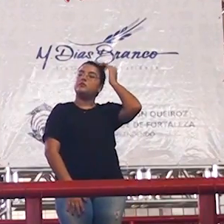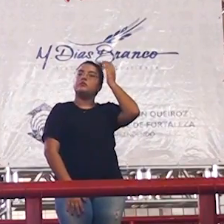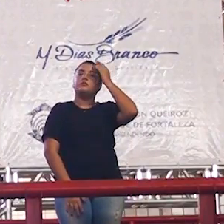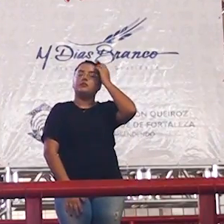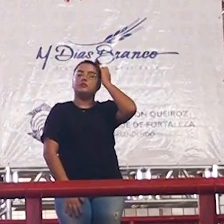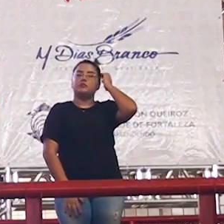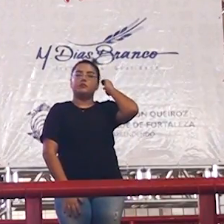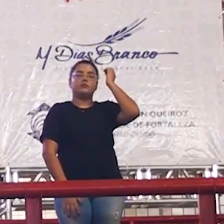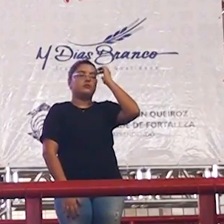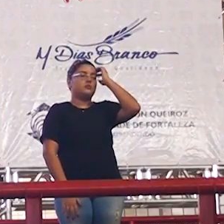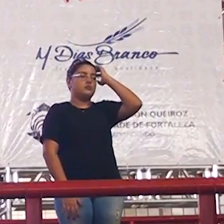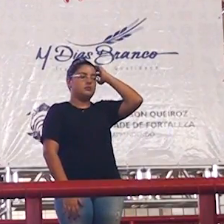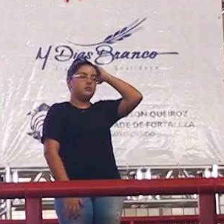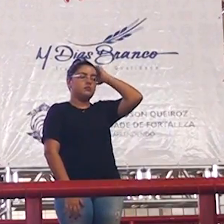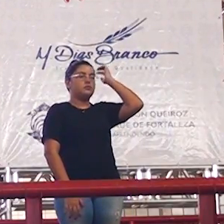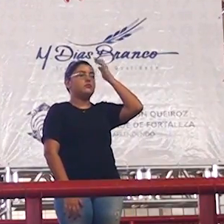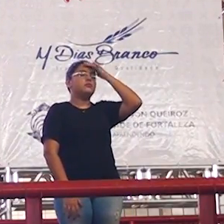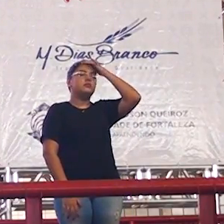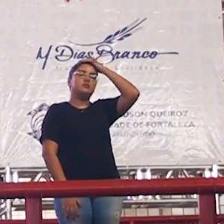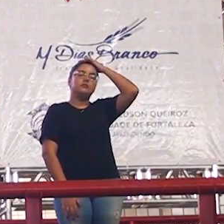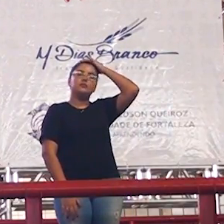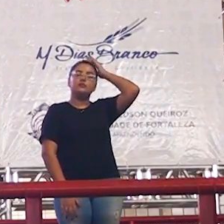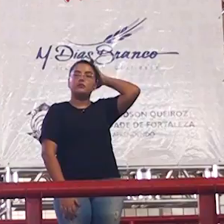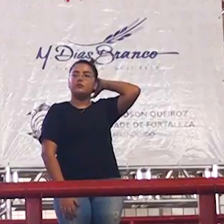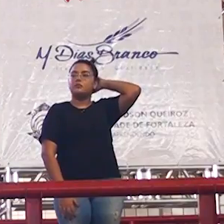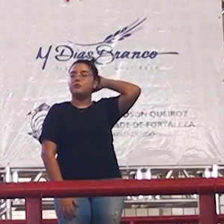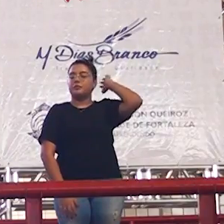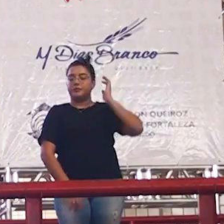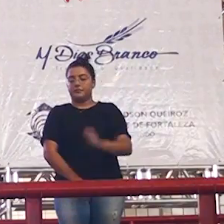Não tem no material, tá bom?